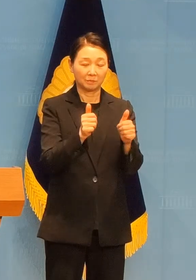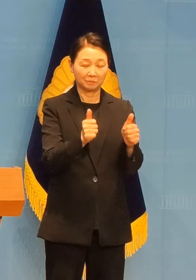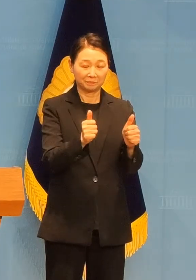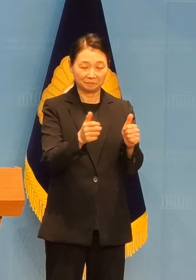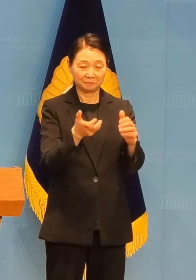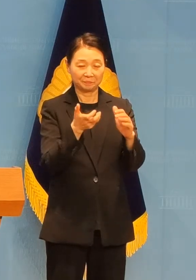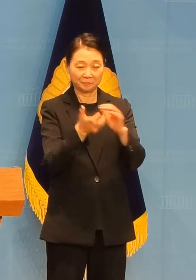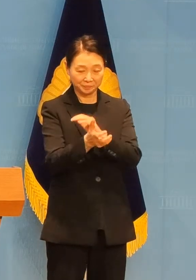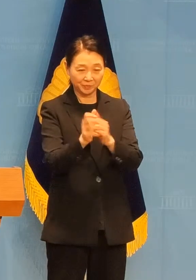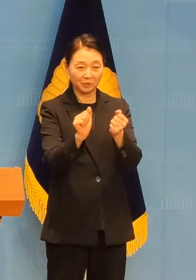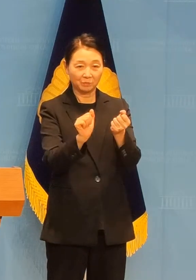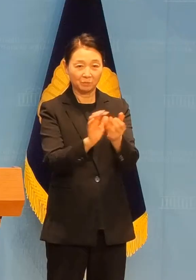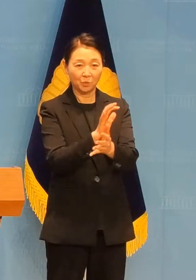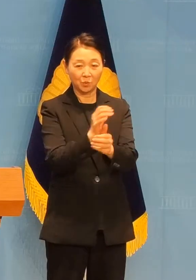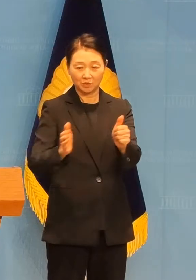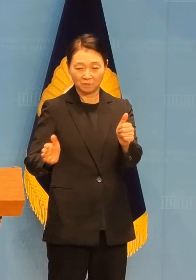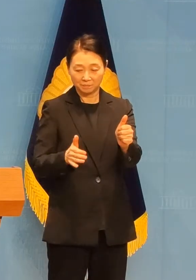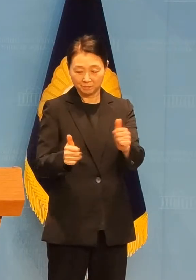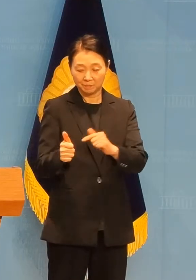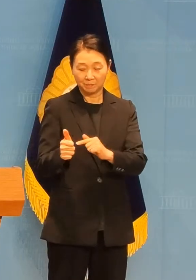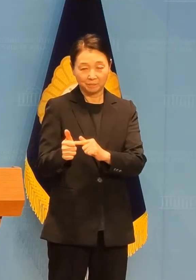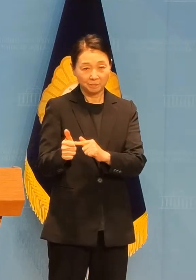폭력 사태 배후 세력에 대한